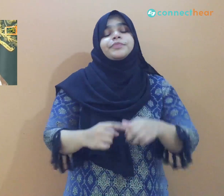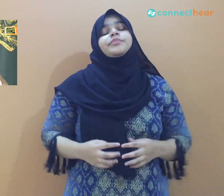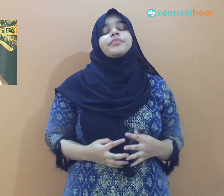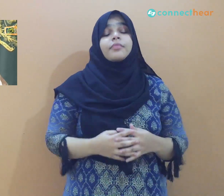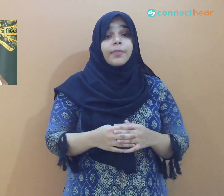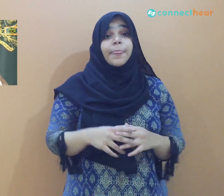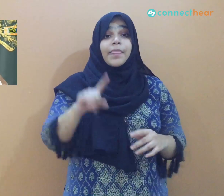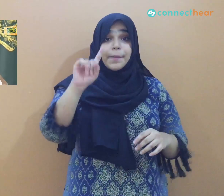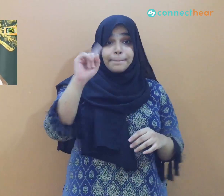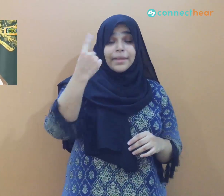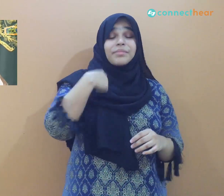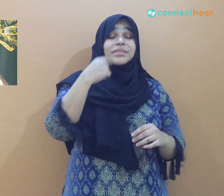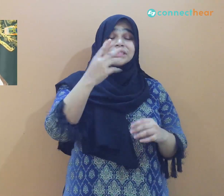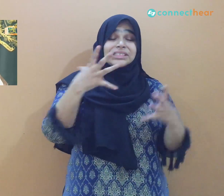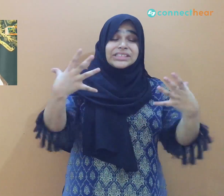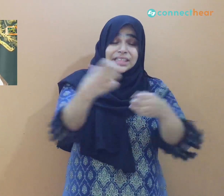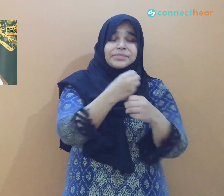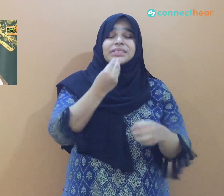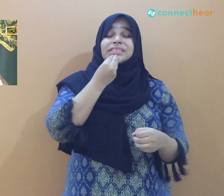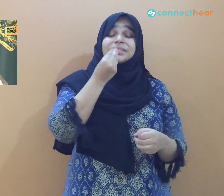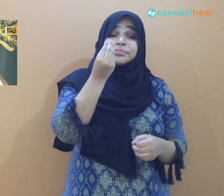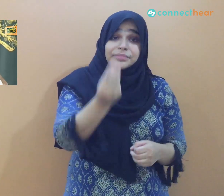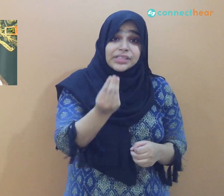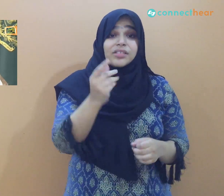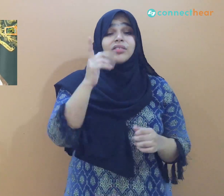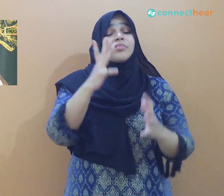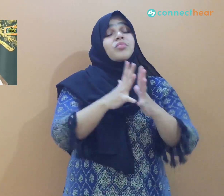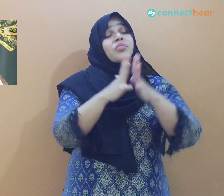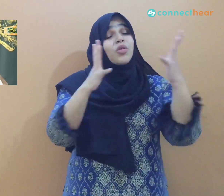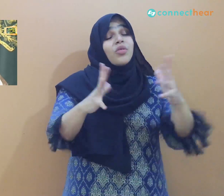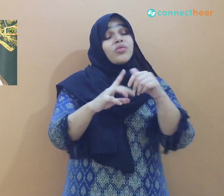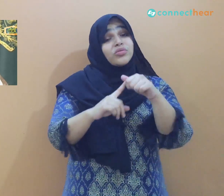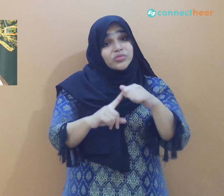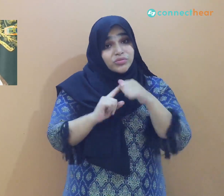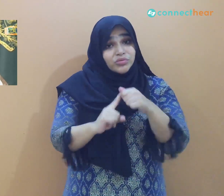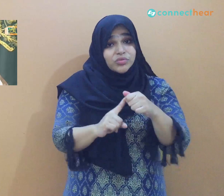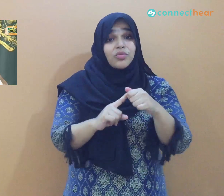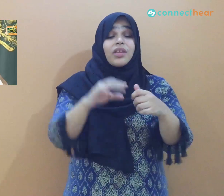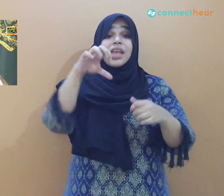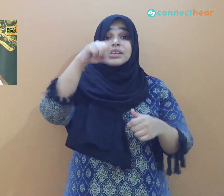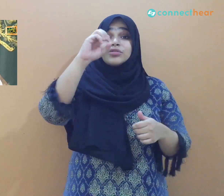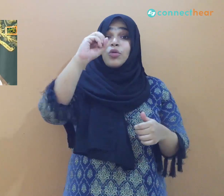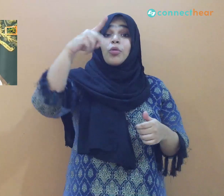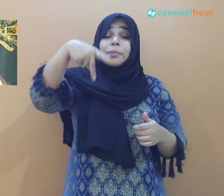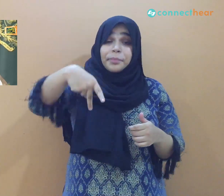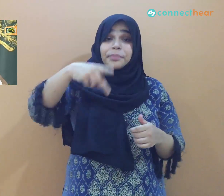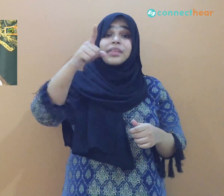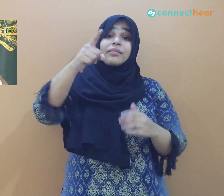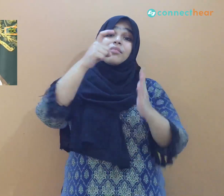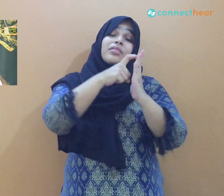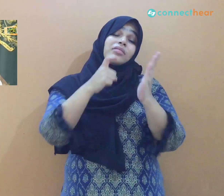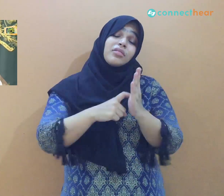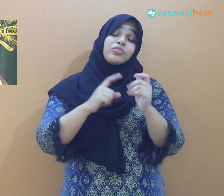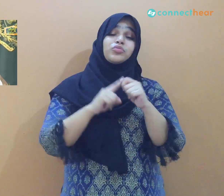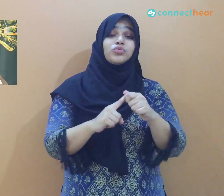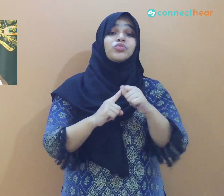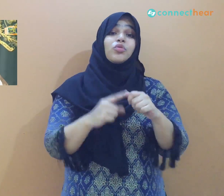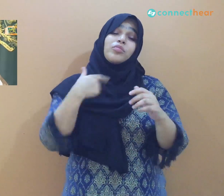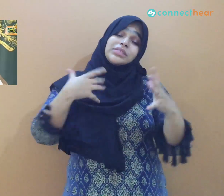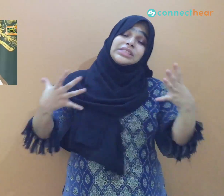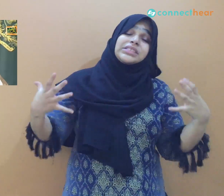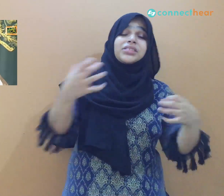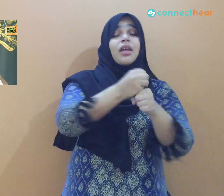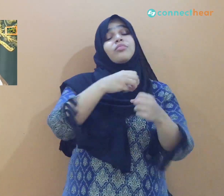سے پھر سے اپیل کرتا ہوں, یہ بہت ضروری ہے آپ کو ان ایس او پیز کے اوپر چلنا. ساری قوم کو میں